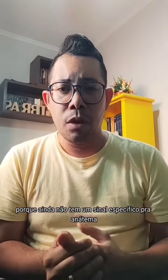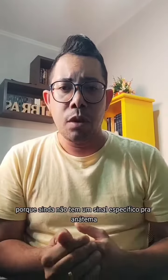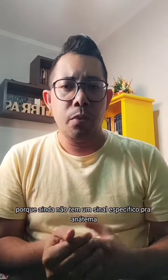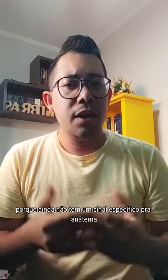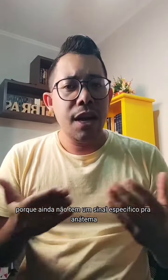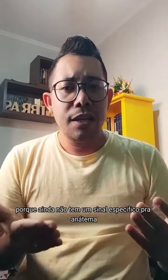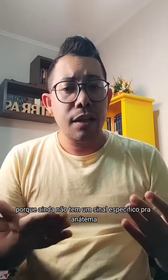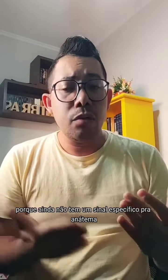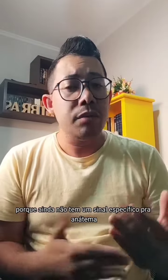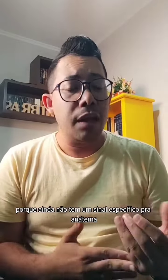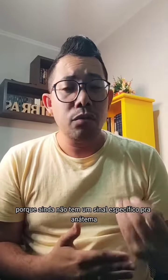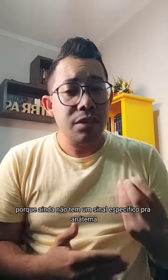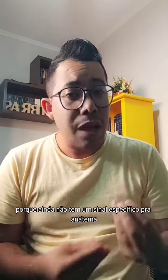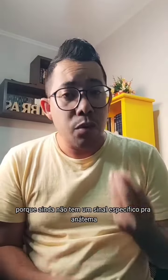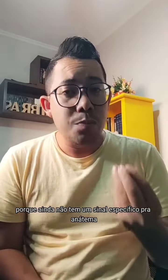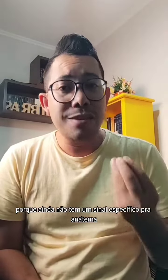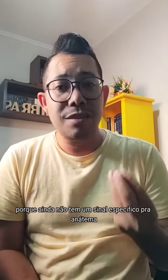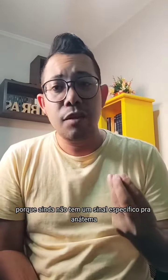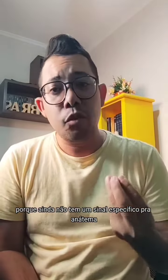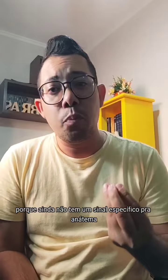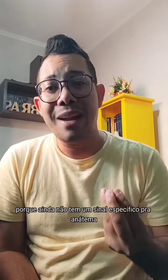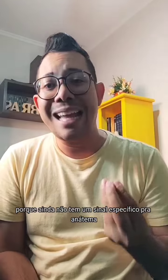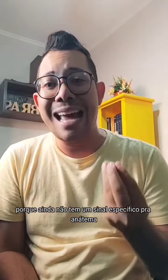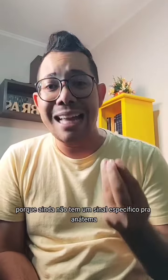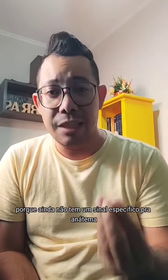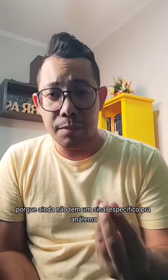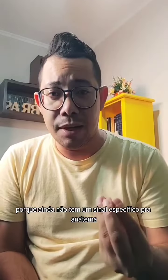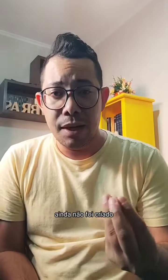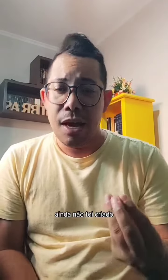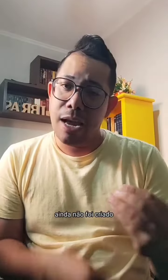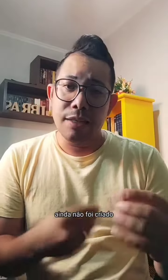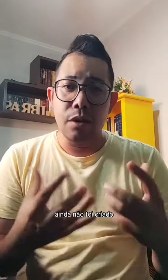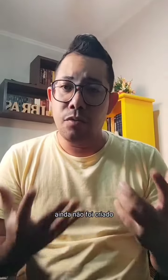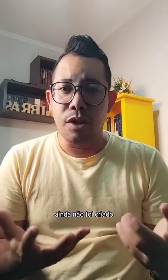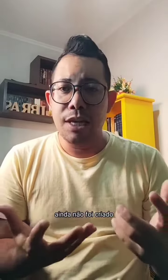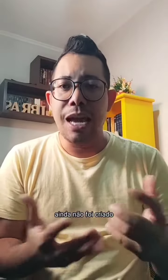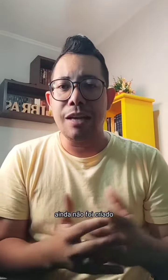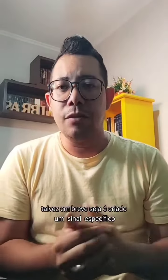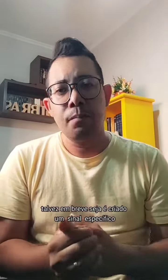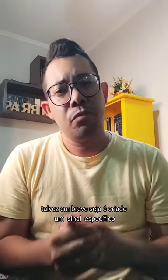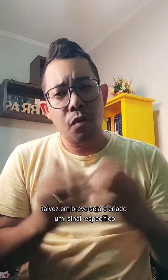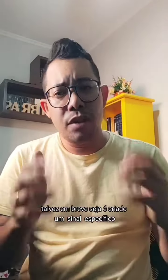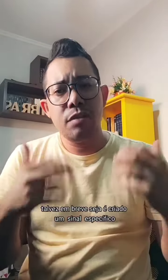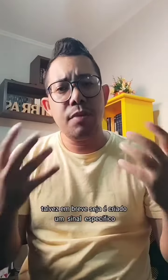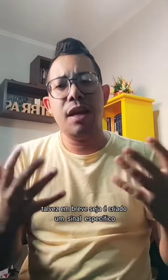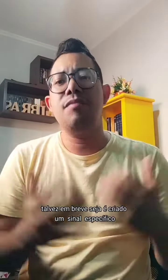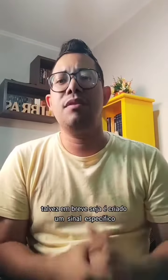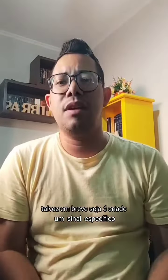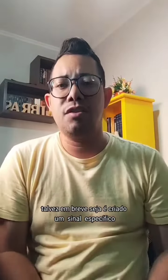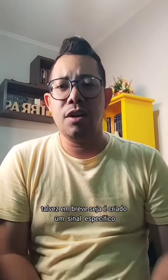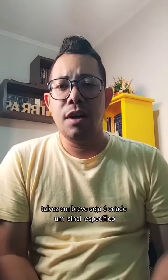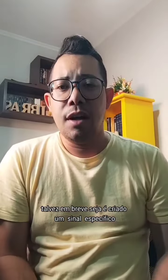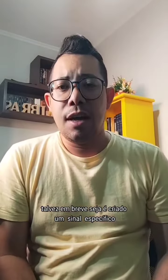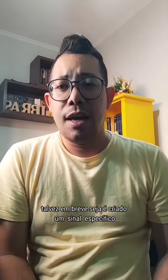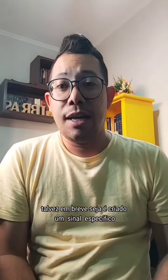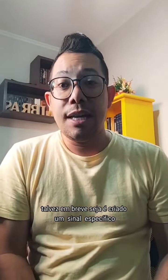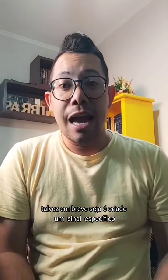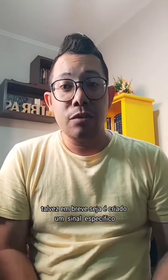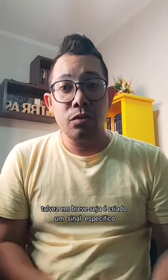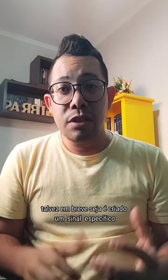Porque ainda não tem um sinal específico para anátema, ainda não foi criado. Talvez em breve seja criado um sinal